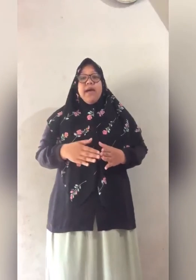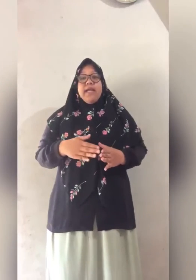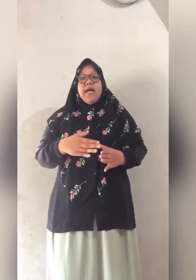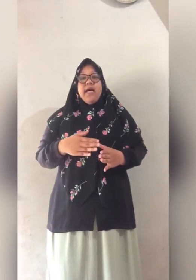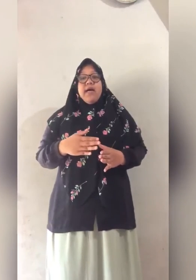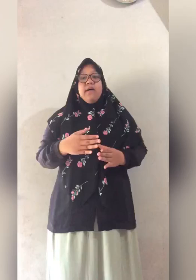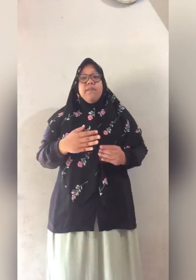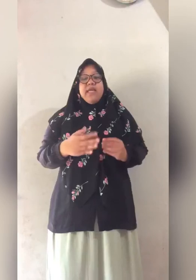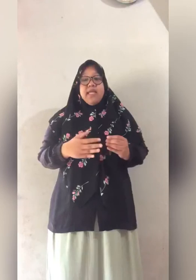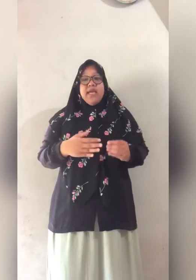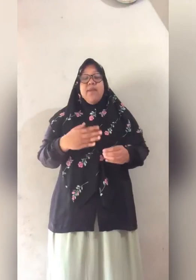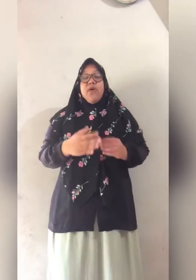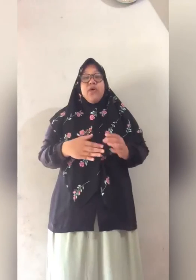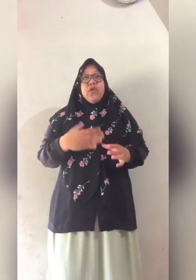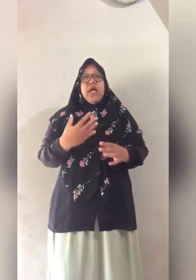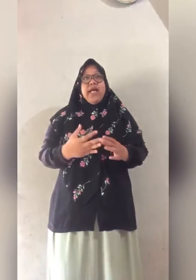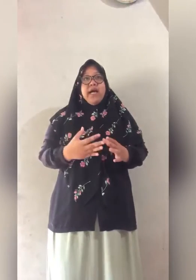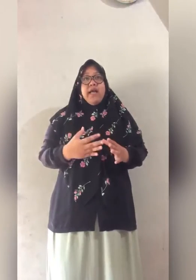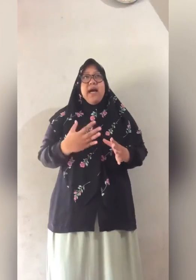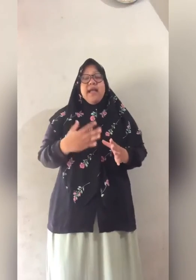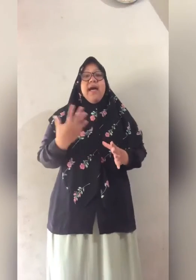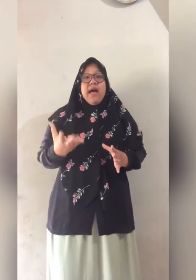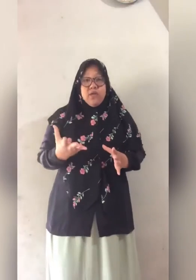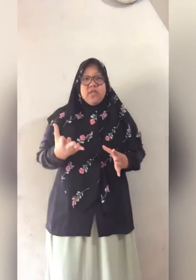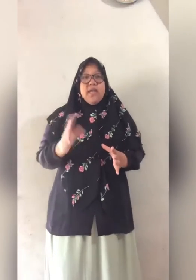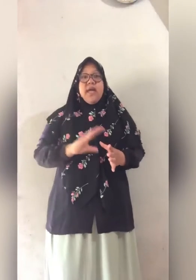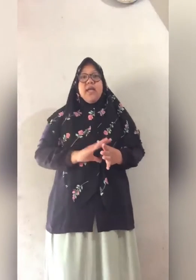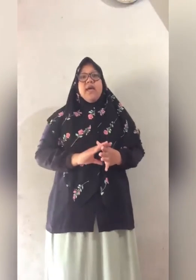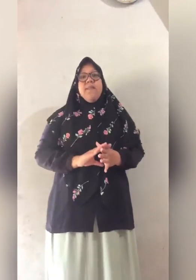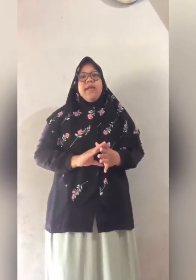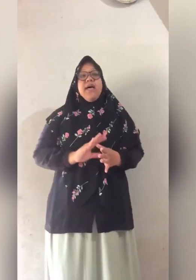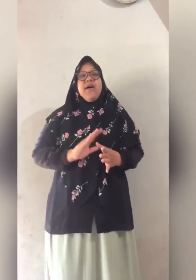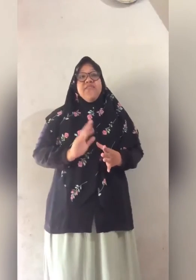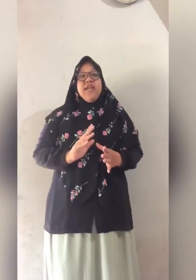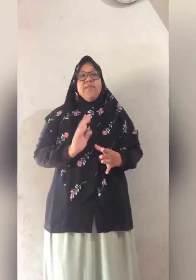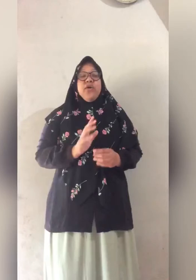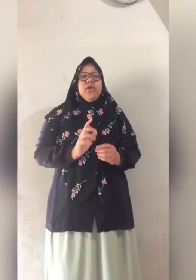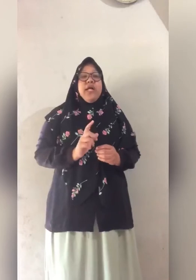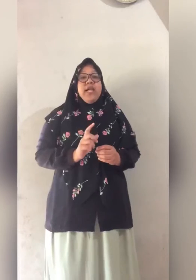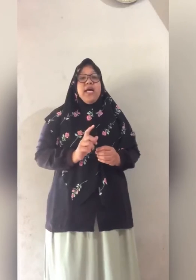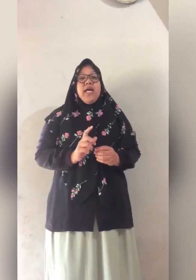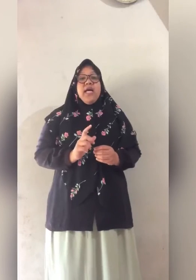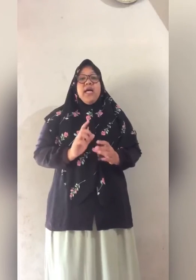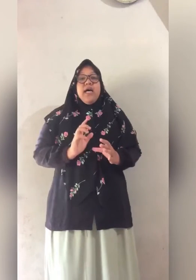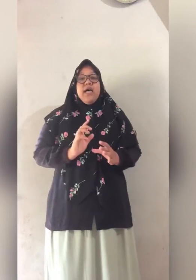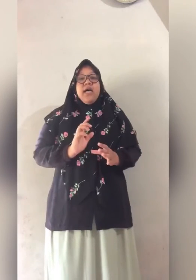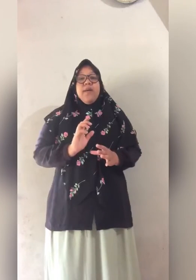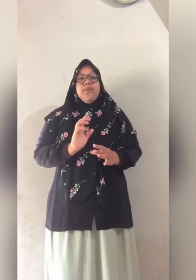Pada BJT yang mengontrol adalah arus, dan pada FET yang mengontrol adalah